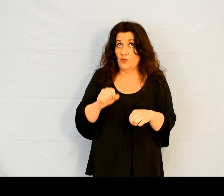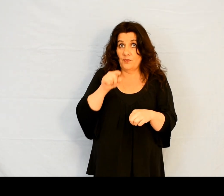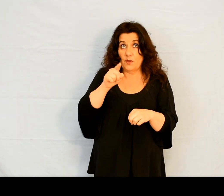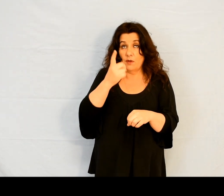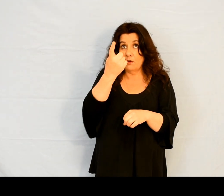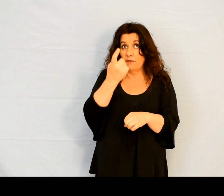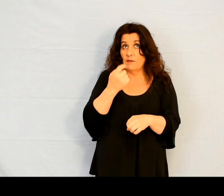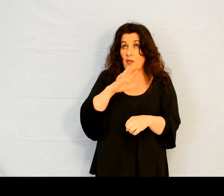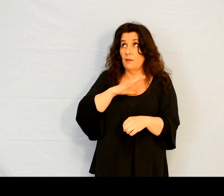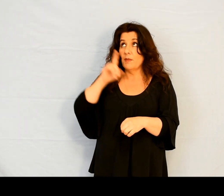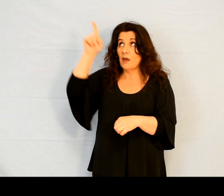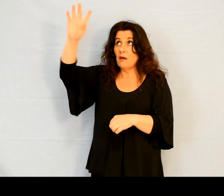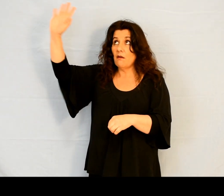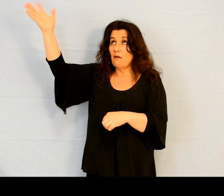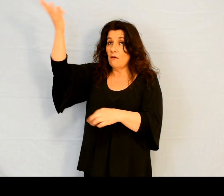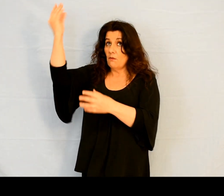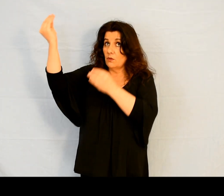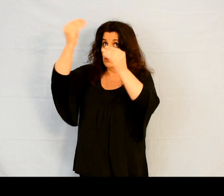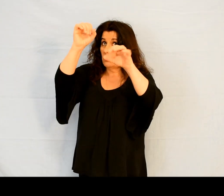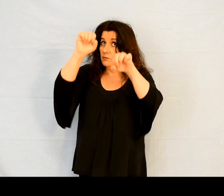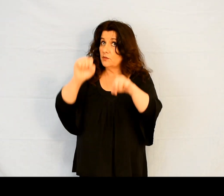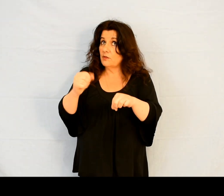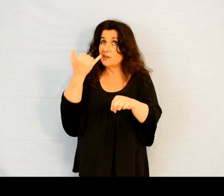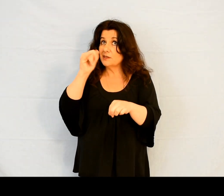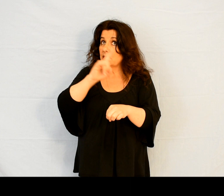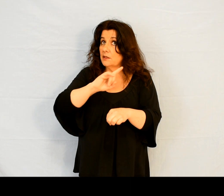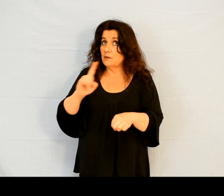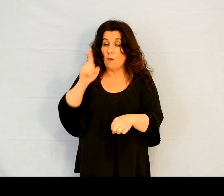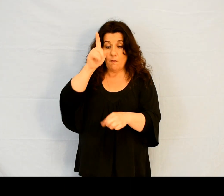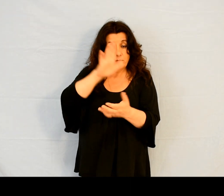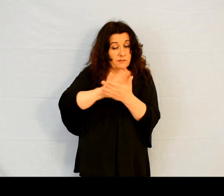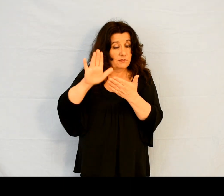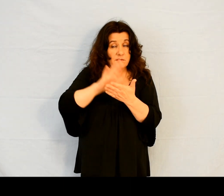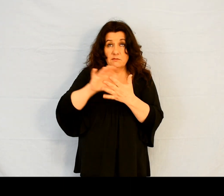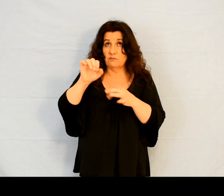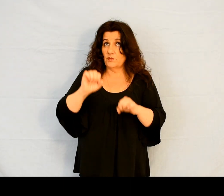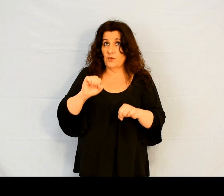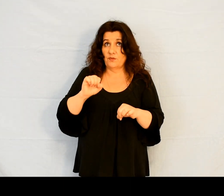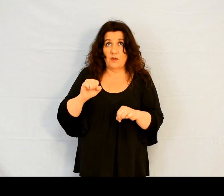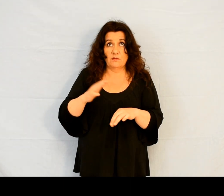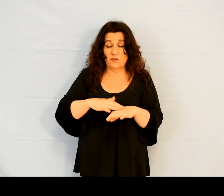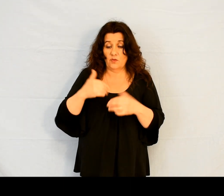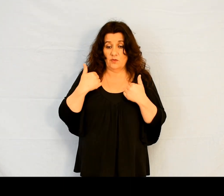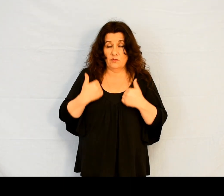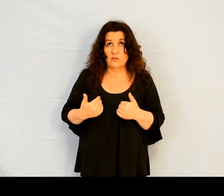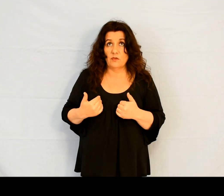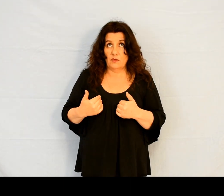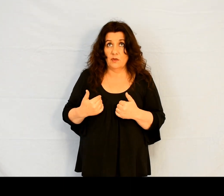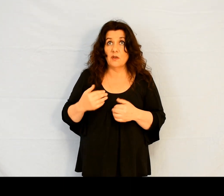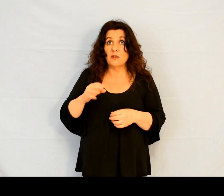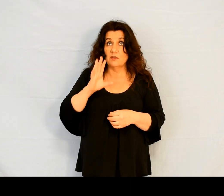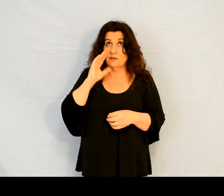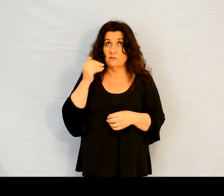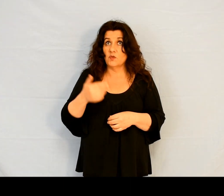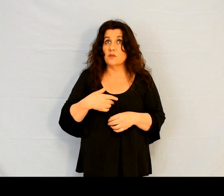haut. C'est pourquoi celui qui m'a livré à toi porte un péché plus grand. »